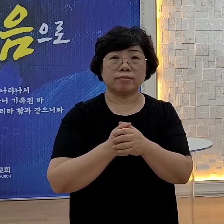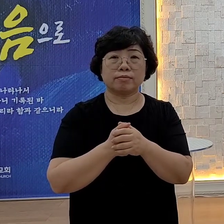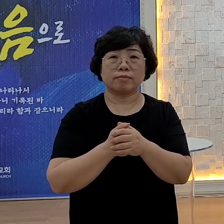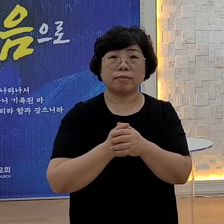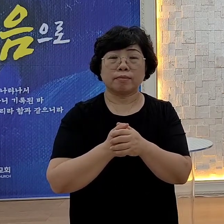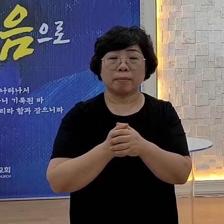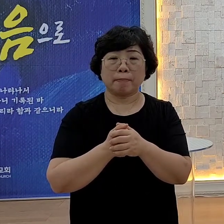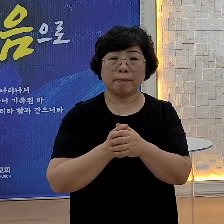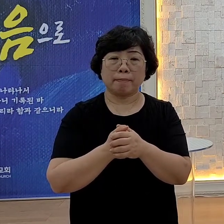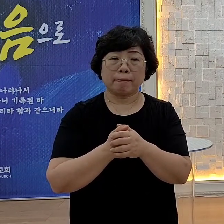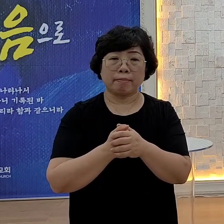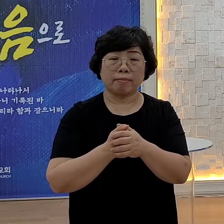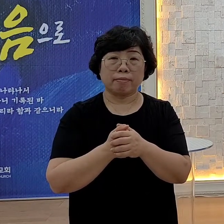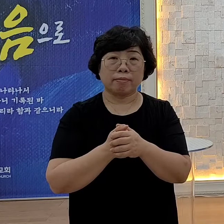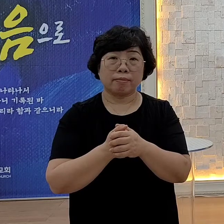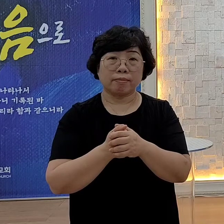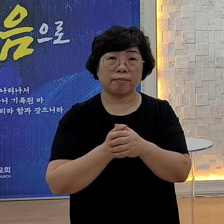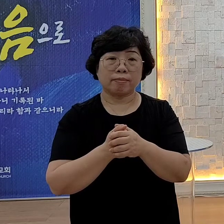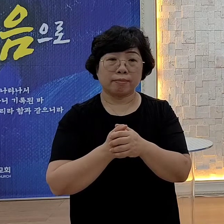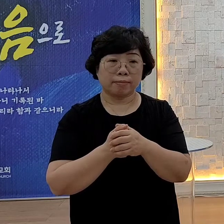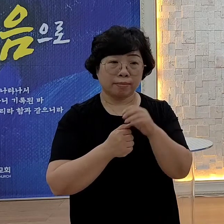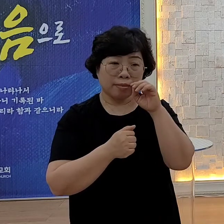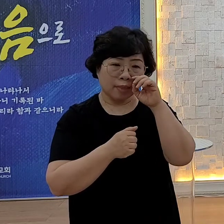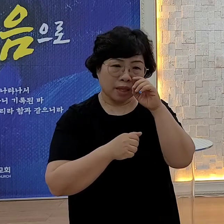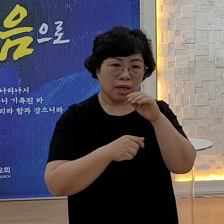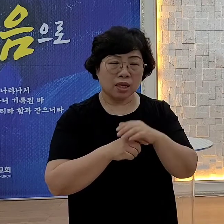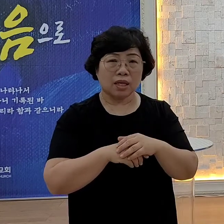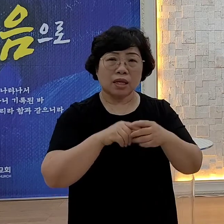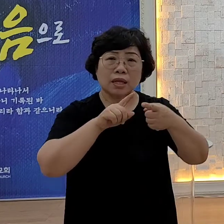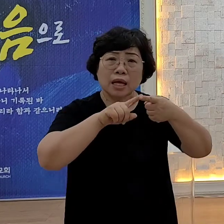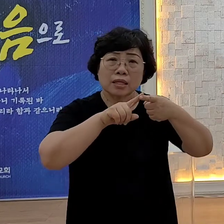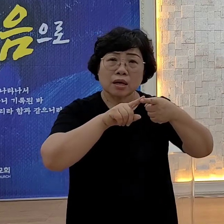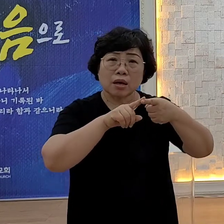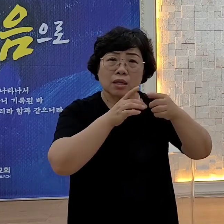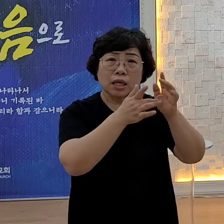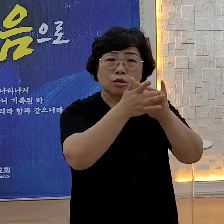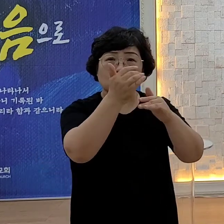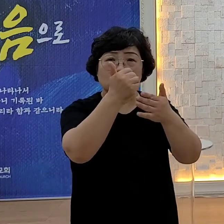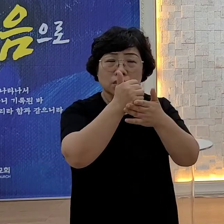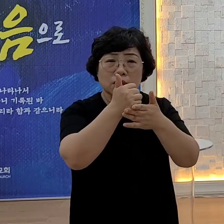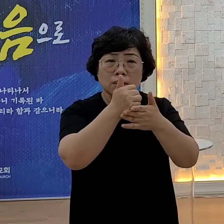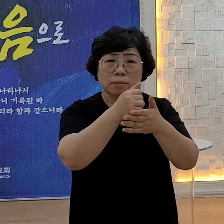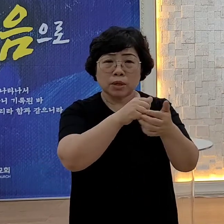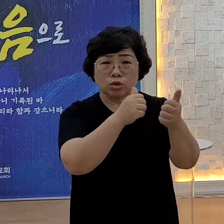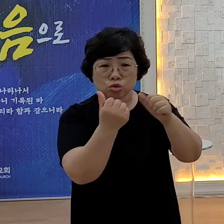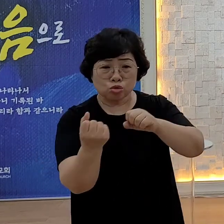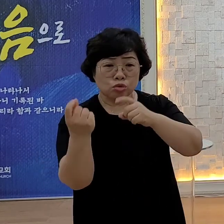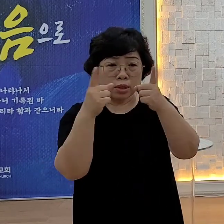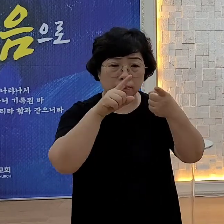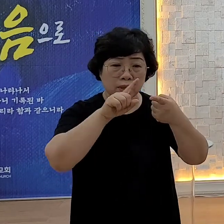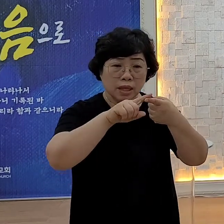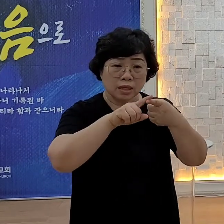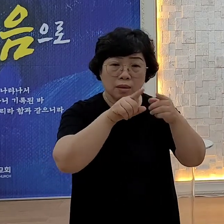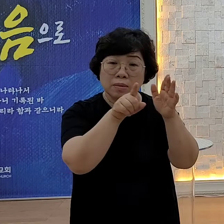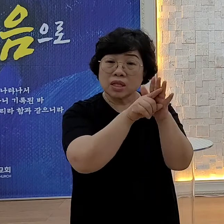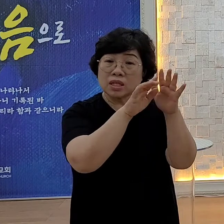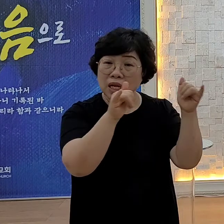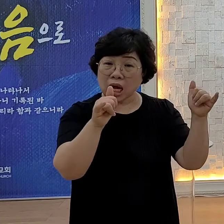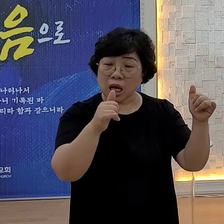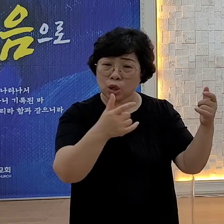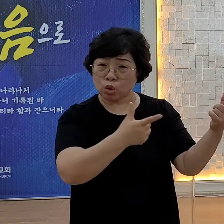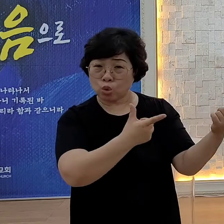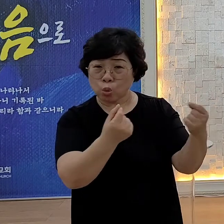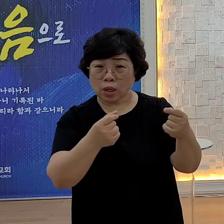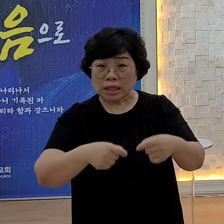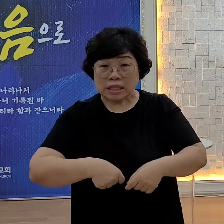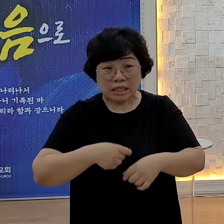그러니까 여기에 지금 우리가 이제 이 사실을 믿는 자마다 어렵게 된다고 했는데 여러분 여기에 우리가